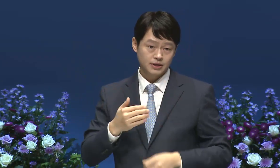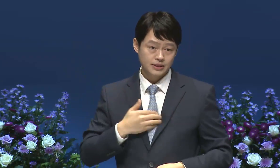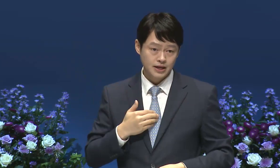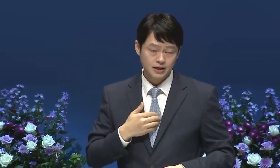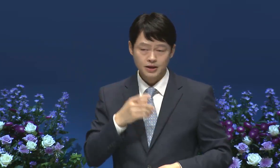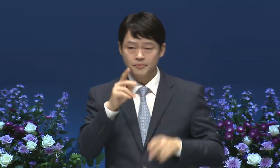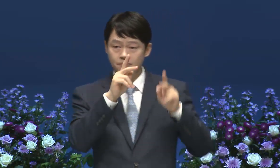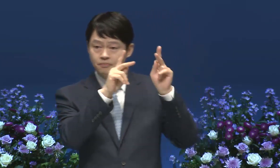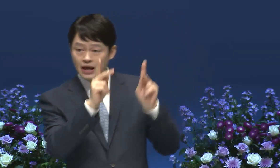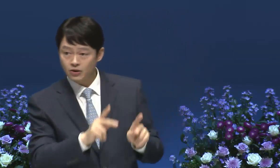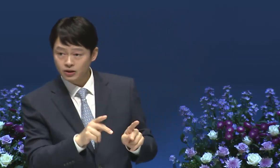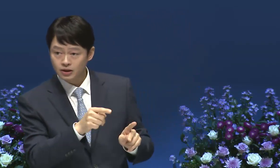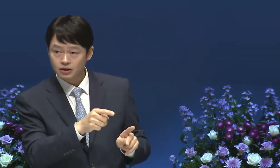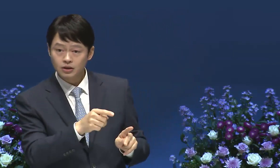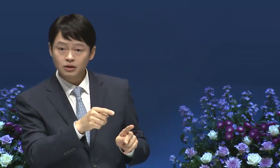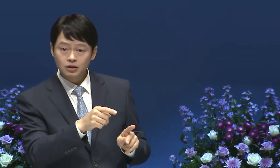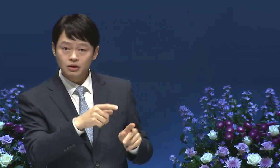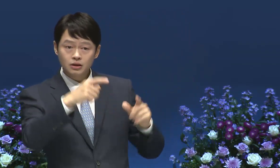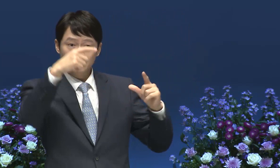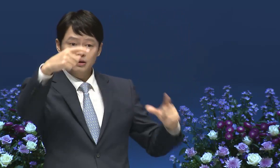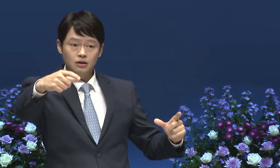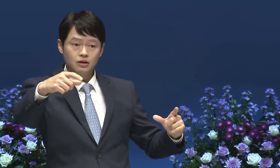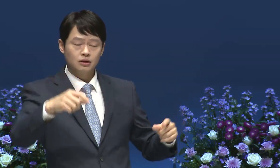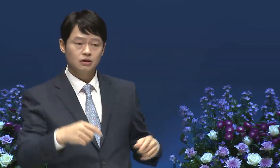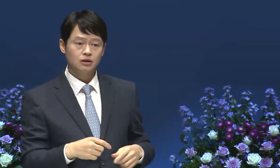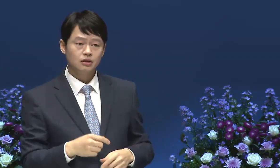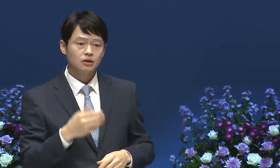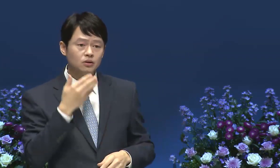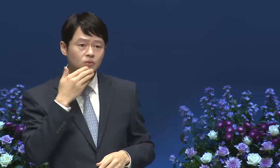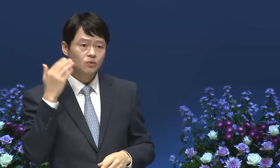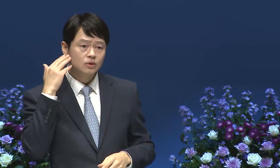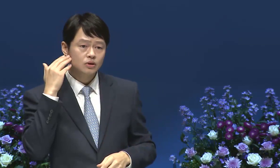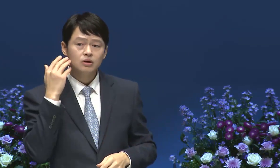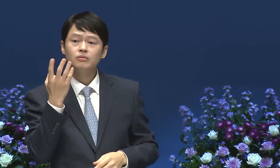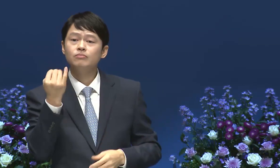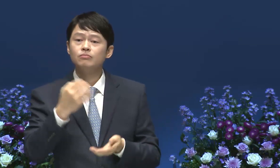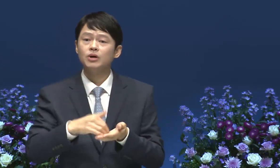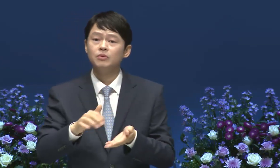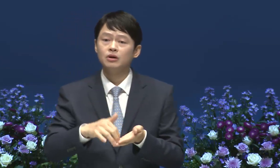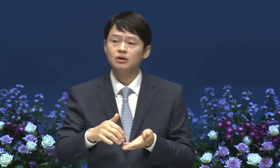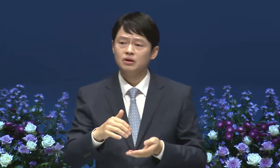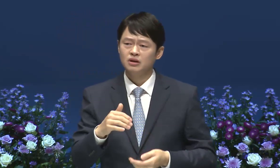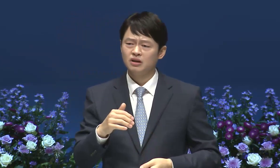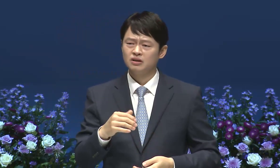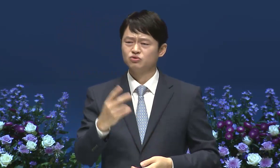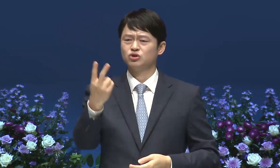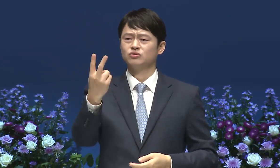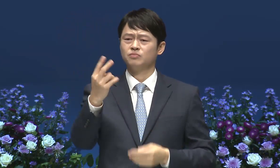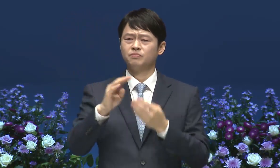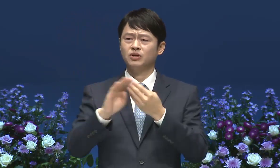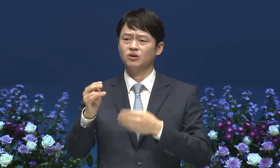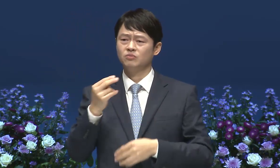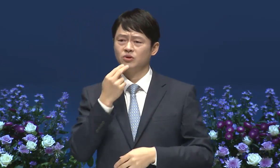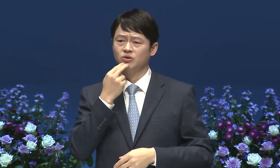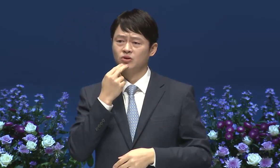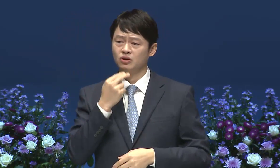복음이 증거되어야겠구나. 그리고 이 복음이 제가 있는 현재 있는 팔라완 지역에 전해져야겠구나라는 것을 다시 한